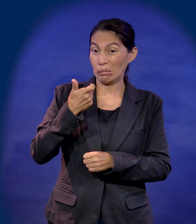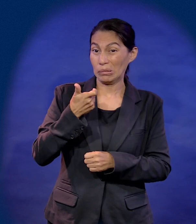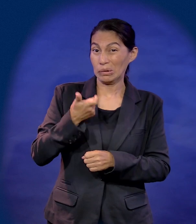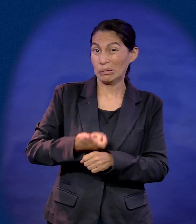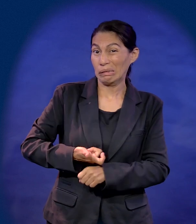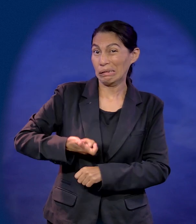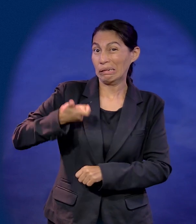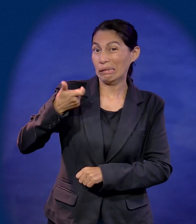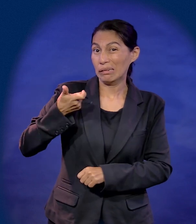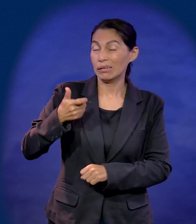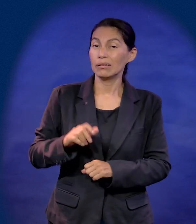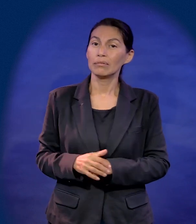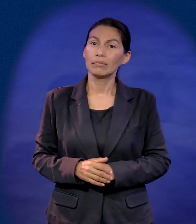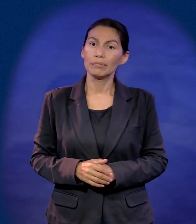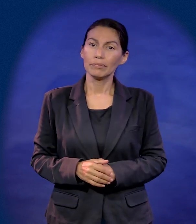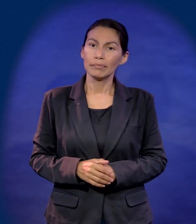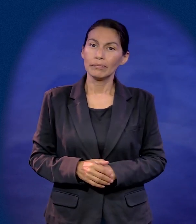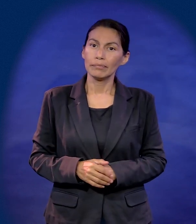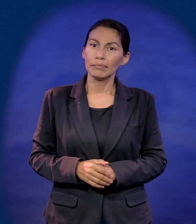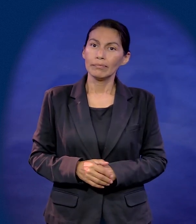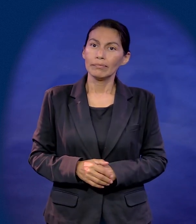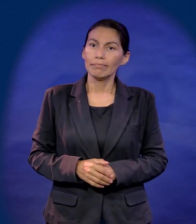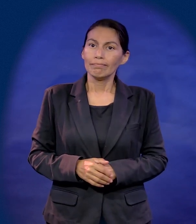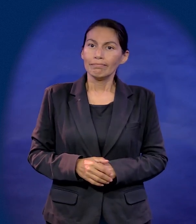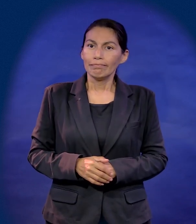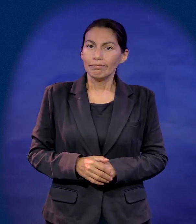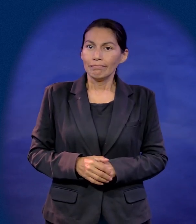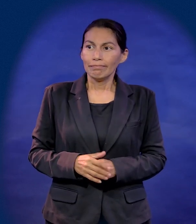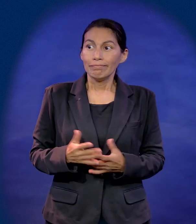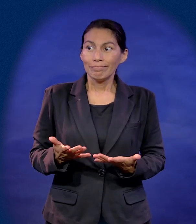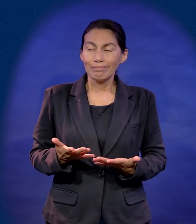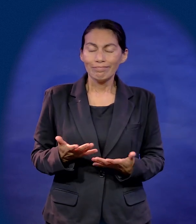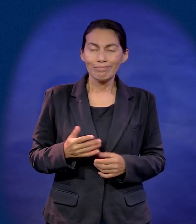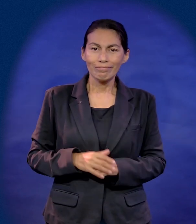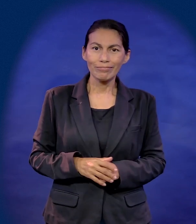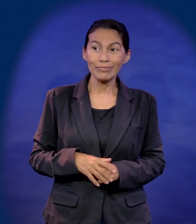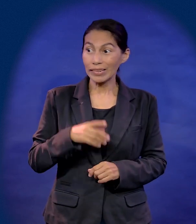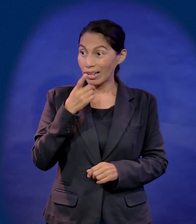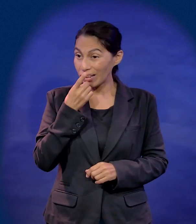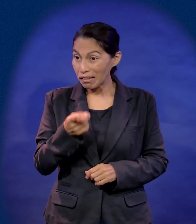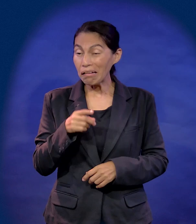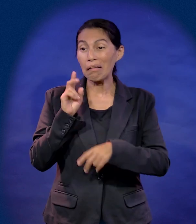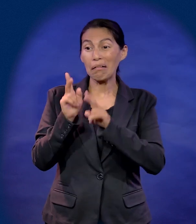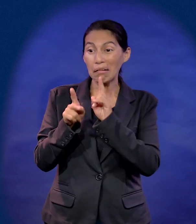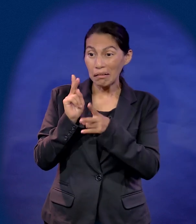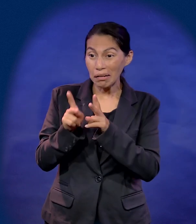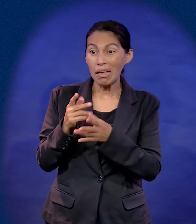pasó? El salón que me gusta no baja el precio.